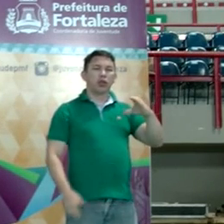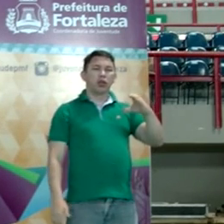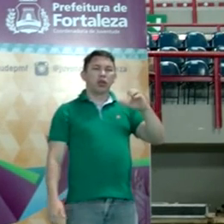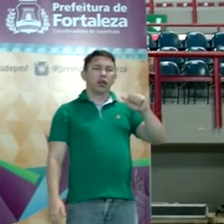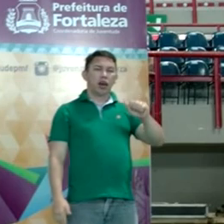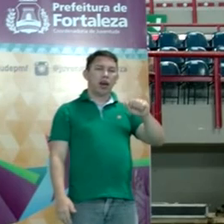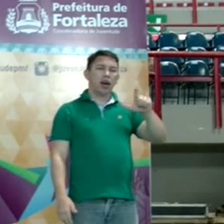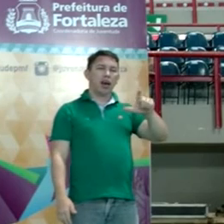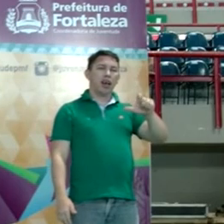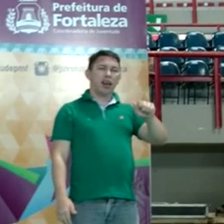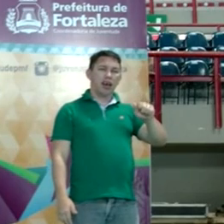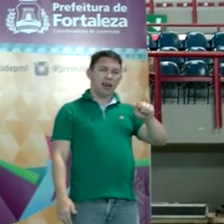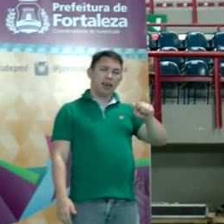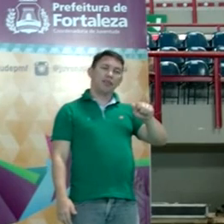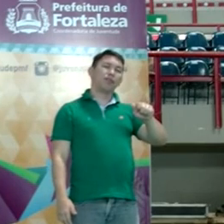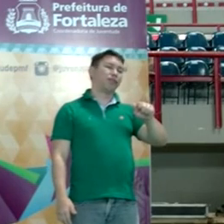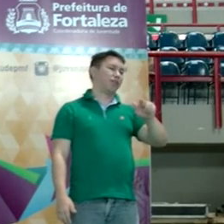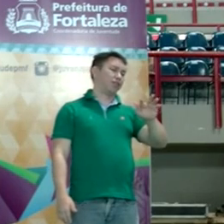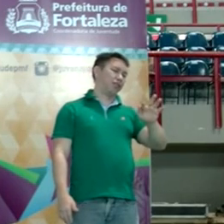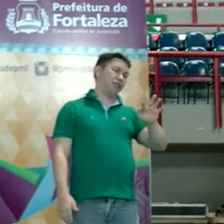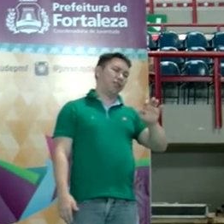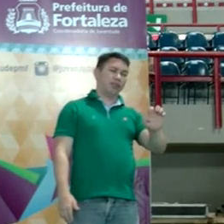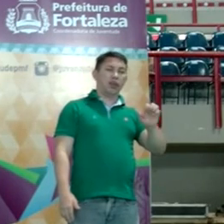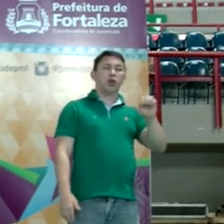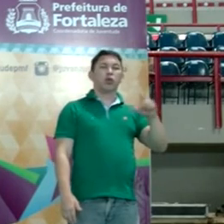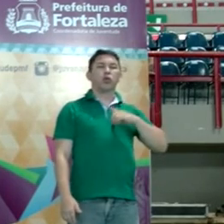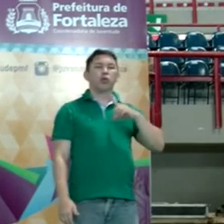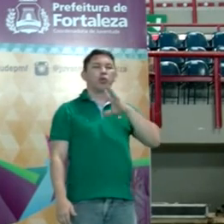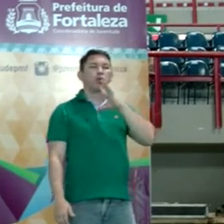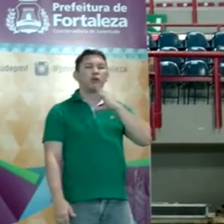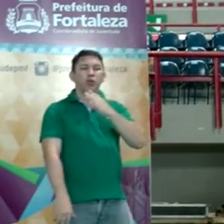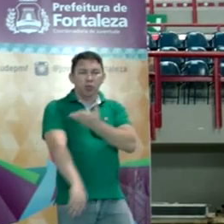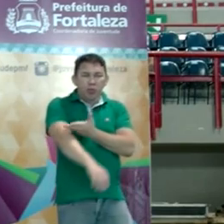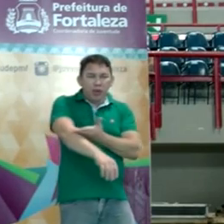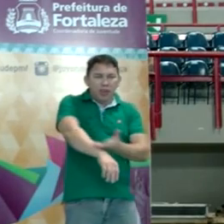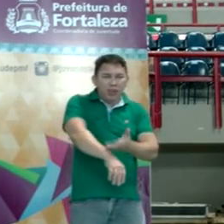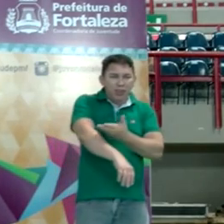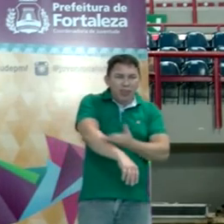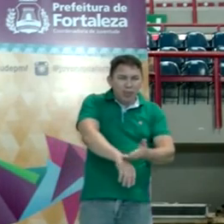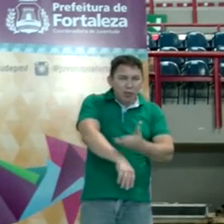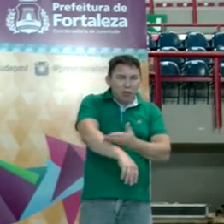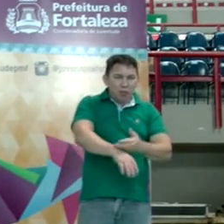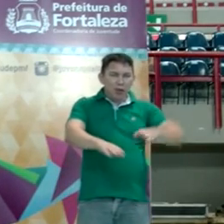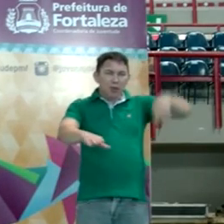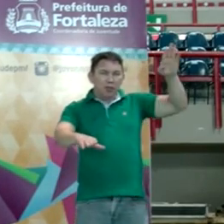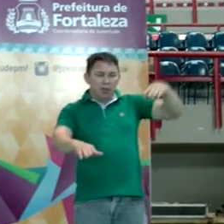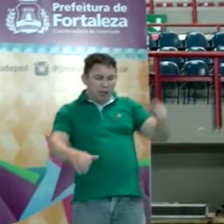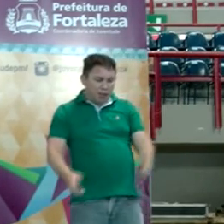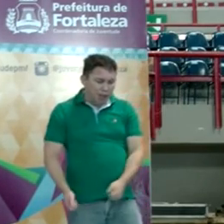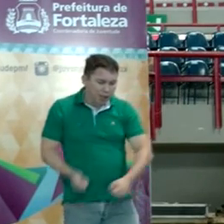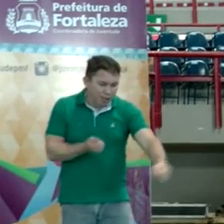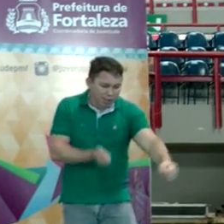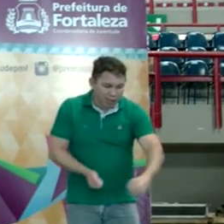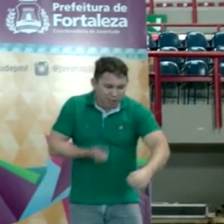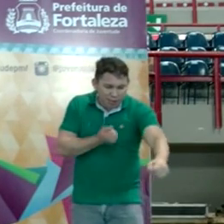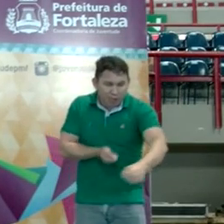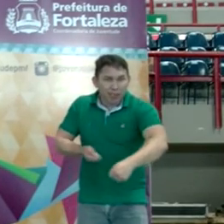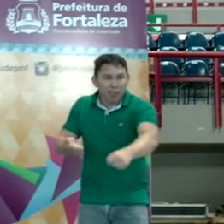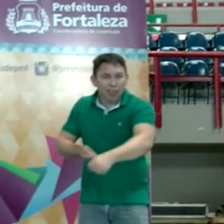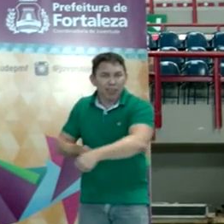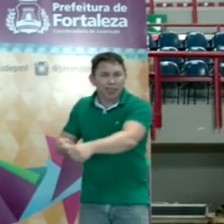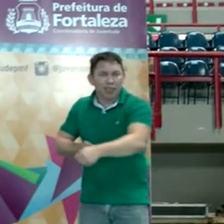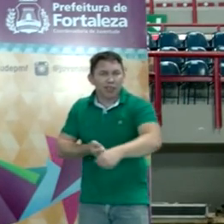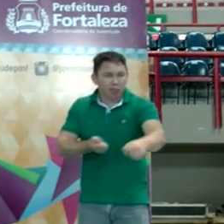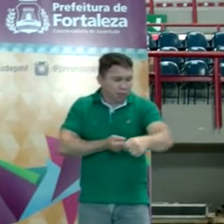calagem? Você joga cal na terra, mistura, é como tomar um antiácido, né? A gente está com uma bela de uma azia, o